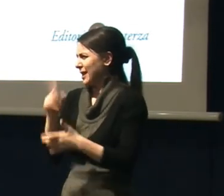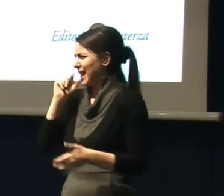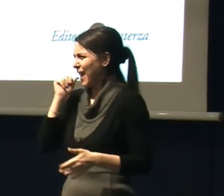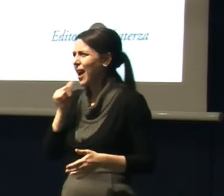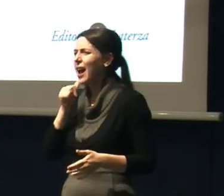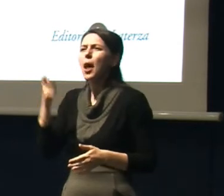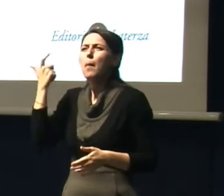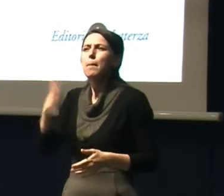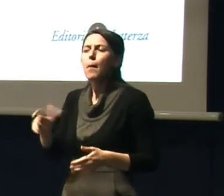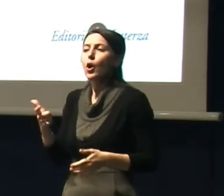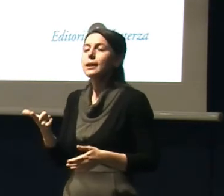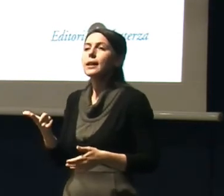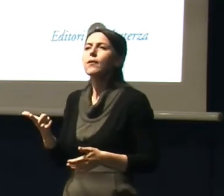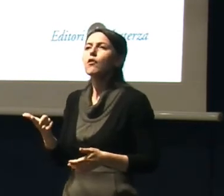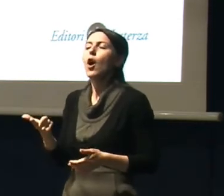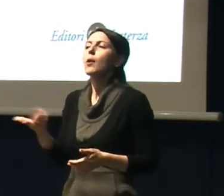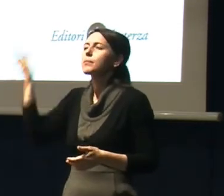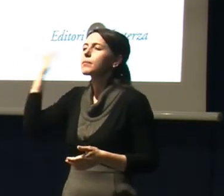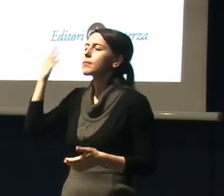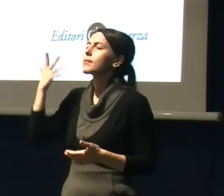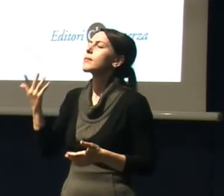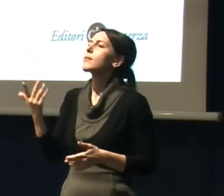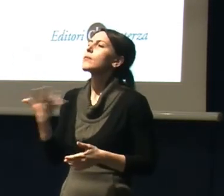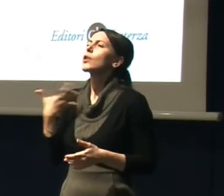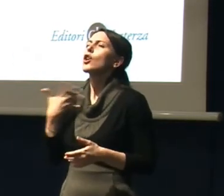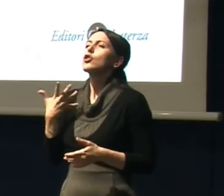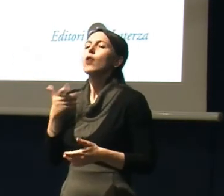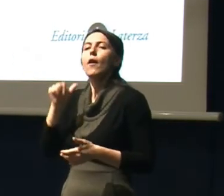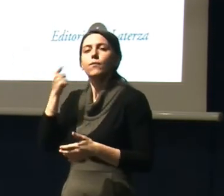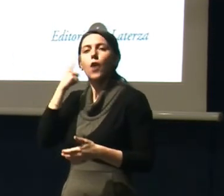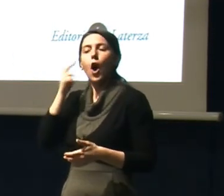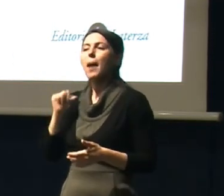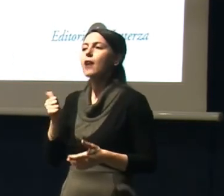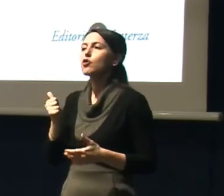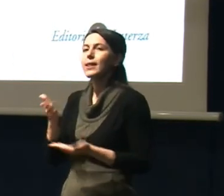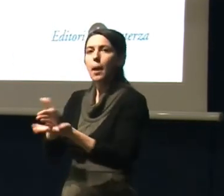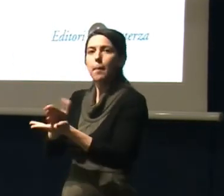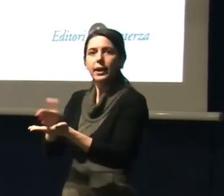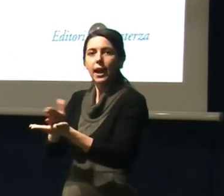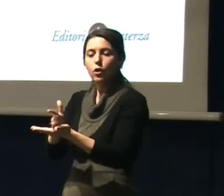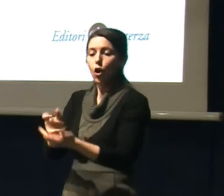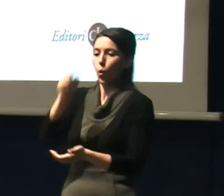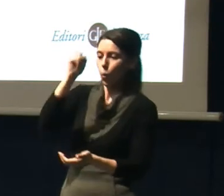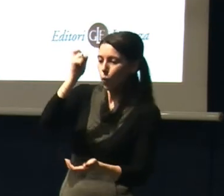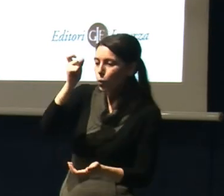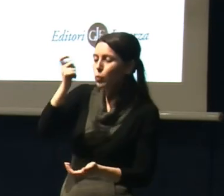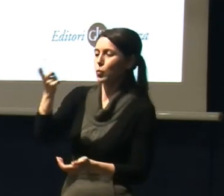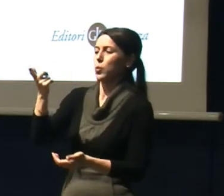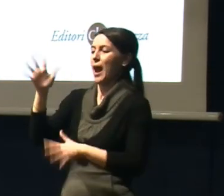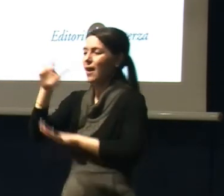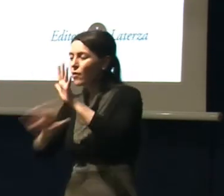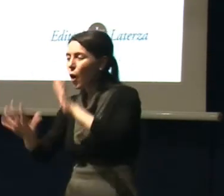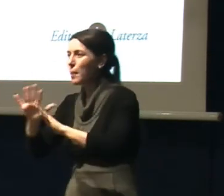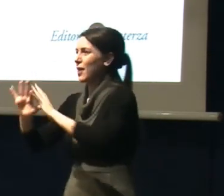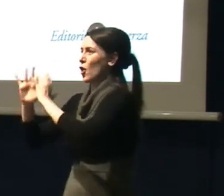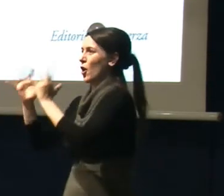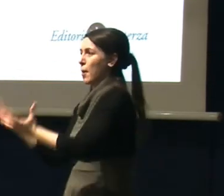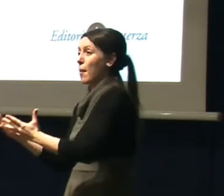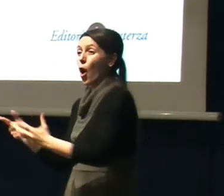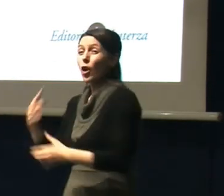dobbiamo dimenticare che c'erano delle agenzie di mediazione molto importante tra la cultura e l'informazione e il resto del mondo il